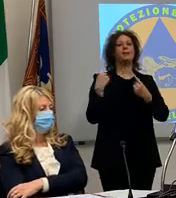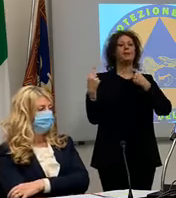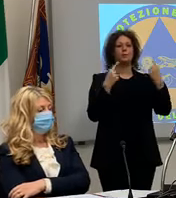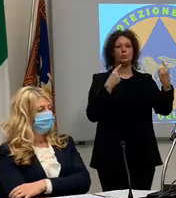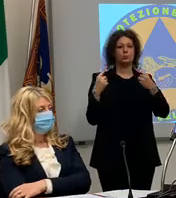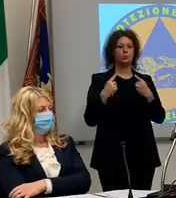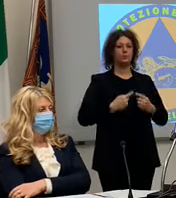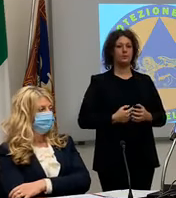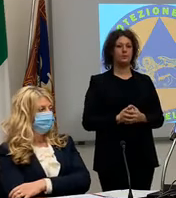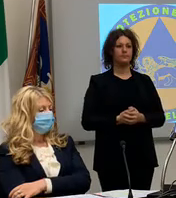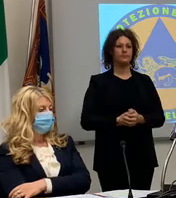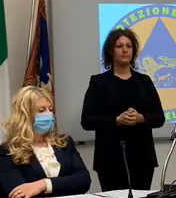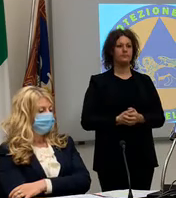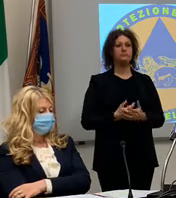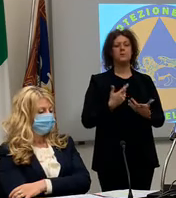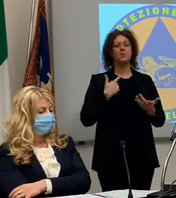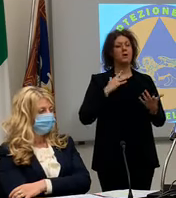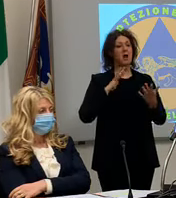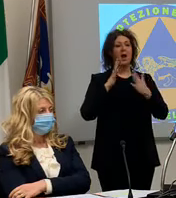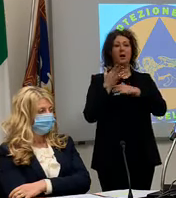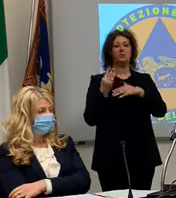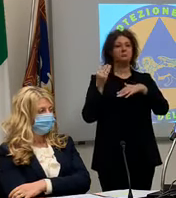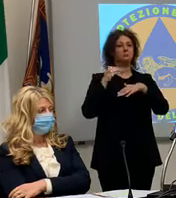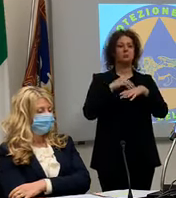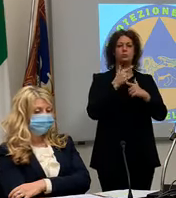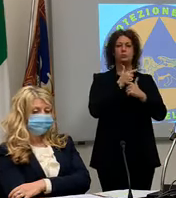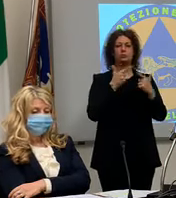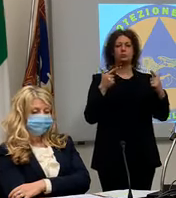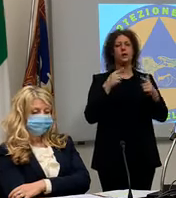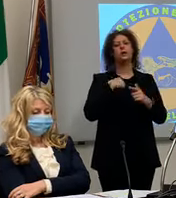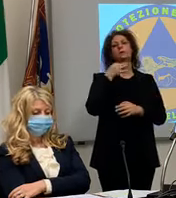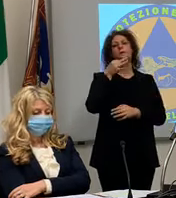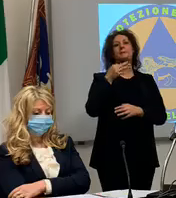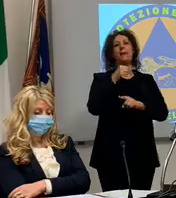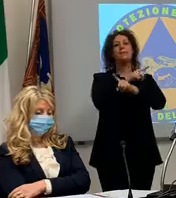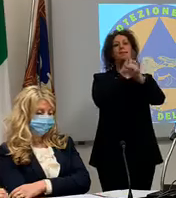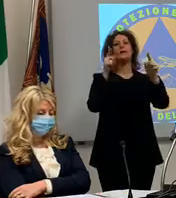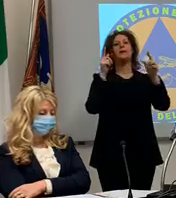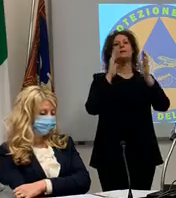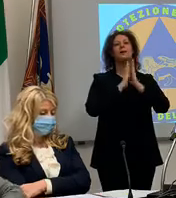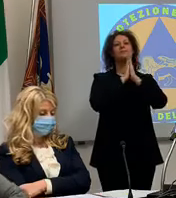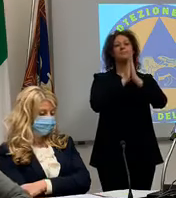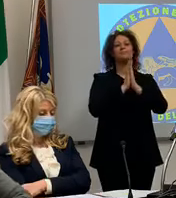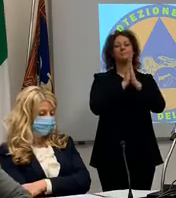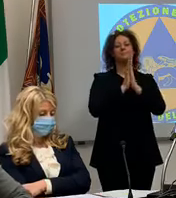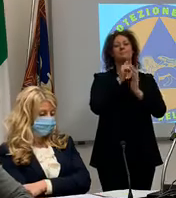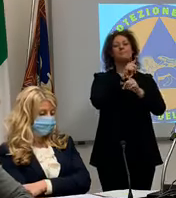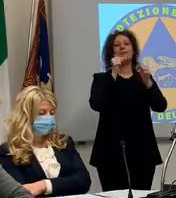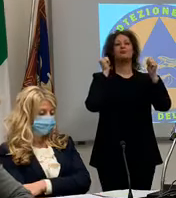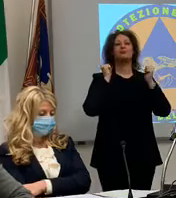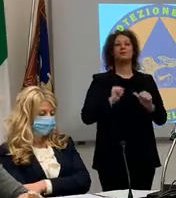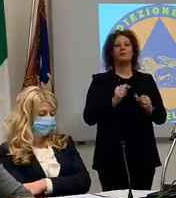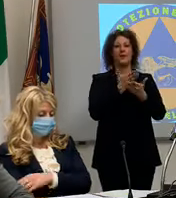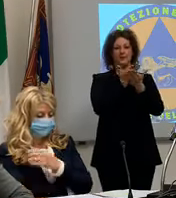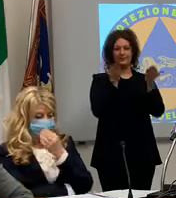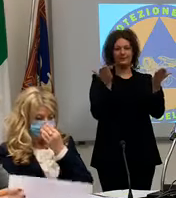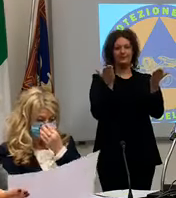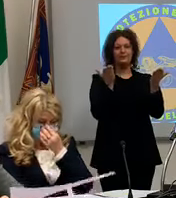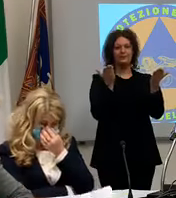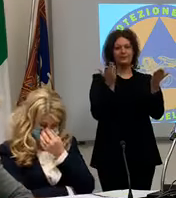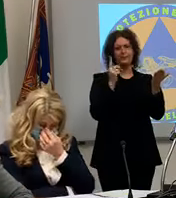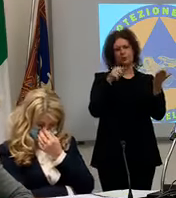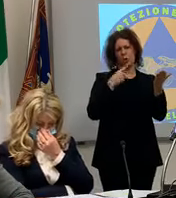e io non aggiungo altro dico faccio sempre l'appello ai cittadini che il tema grande poi ve lo dirà anche la